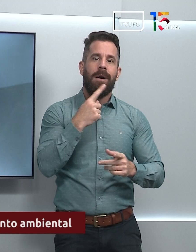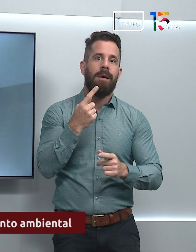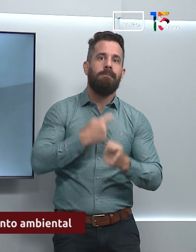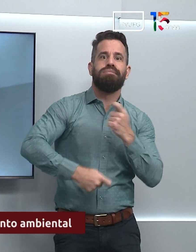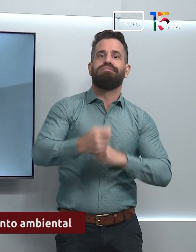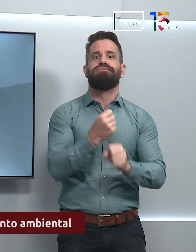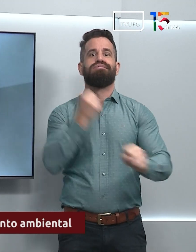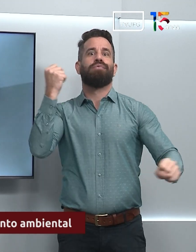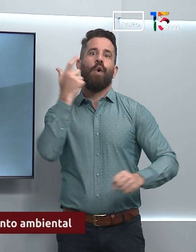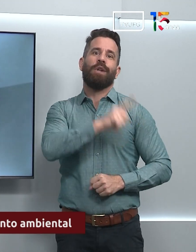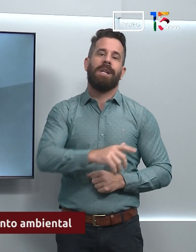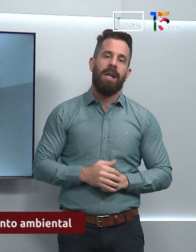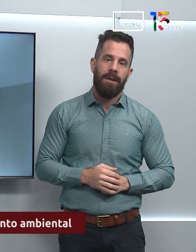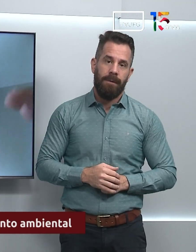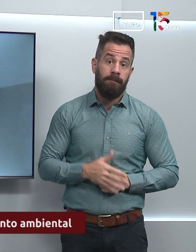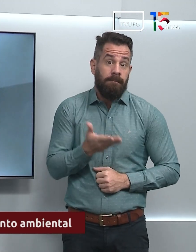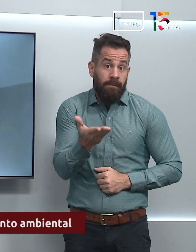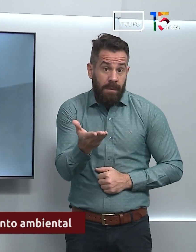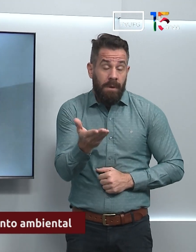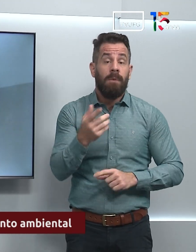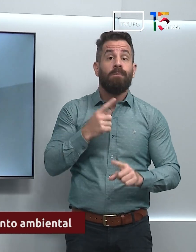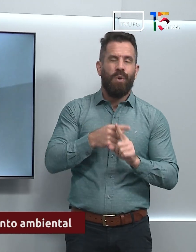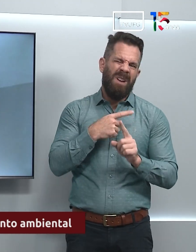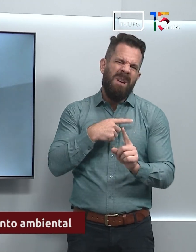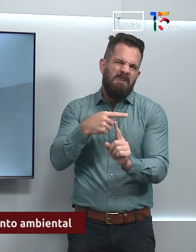vantagens econômicas? Porque se você consegue,